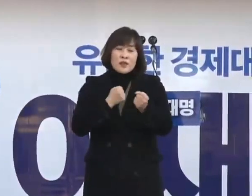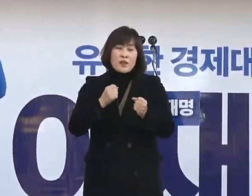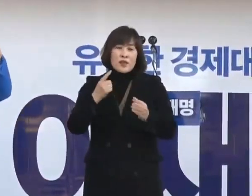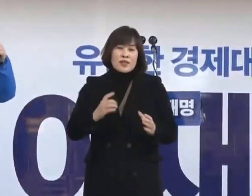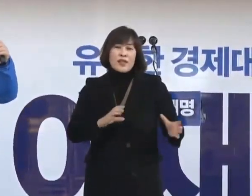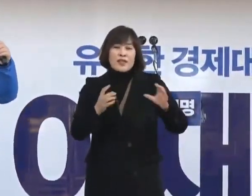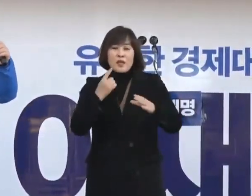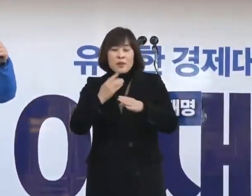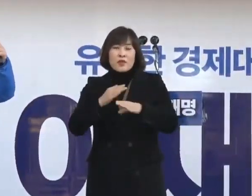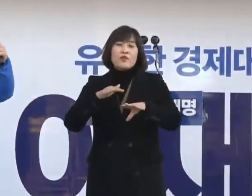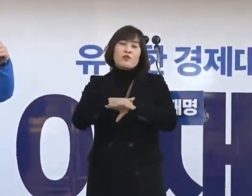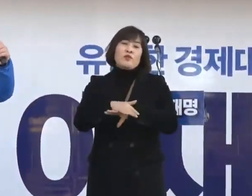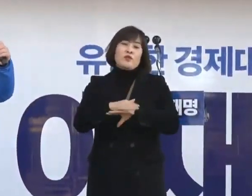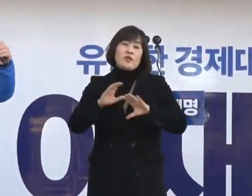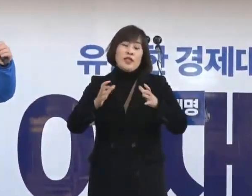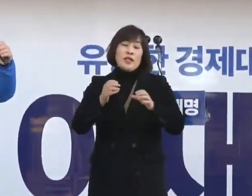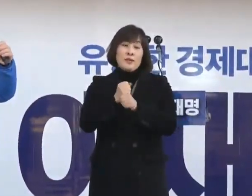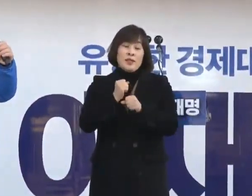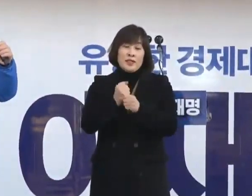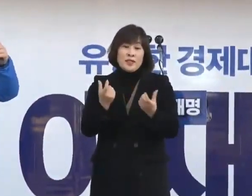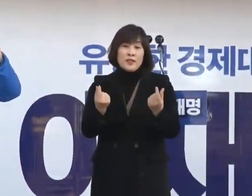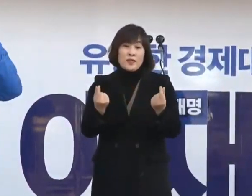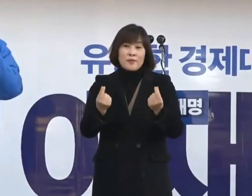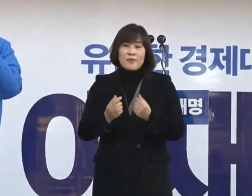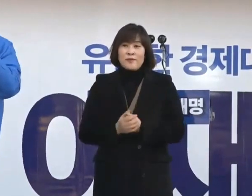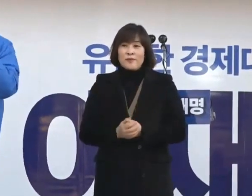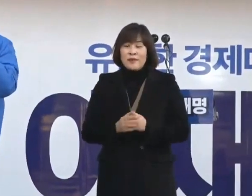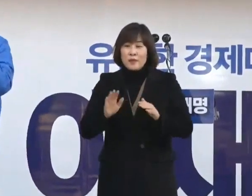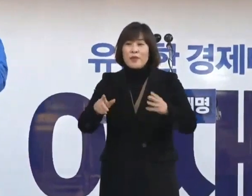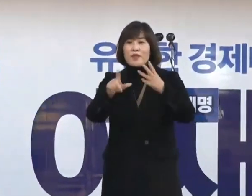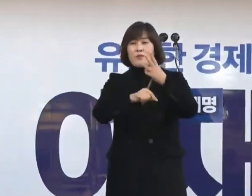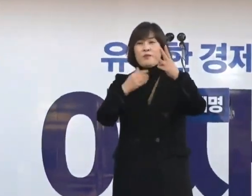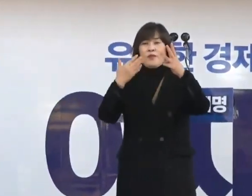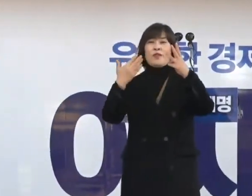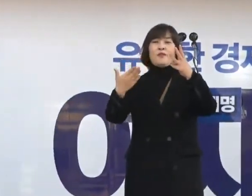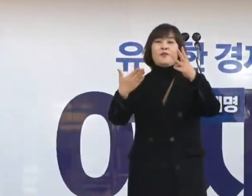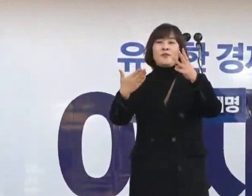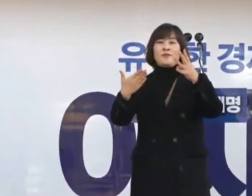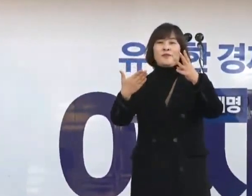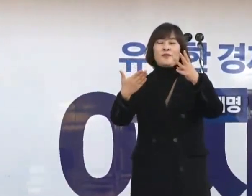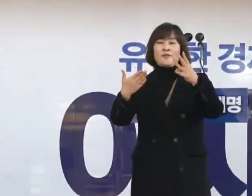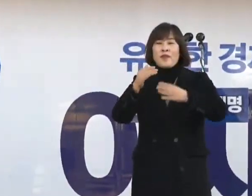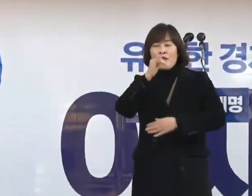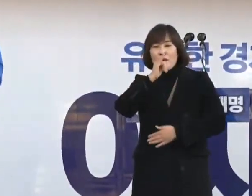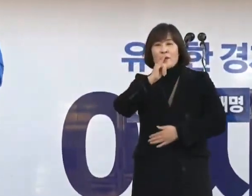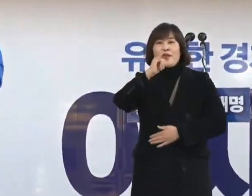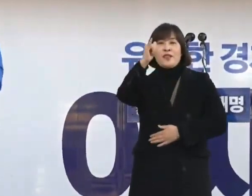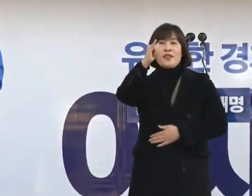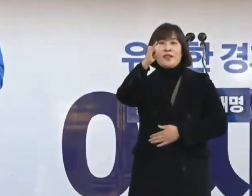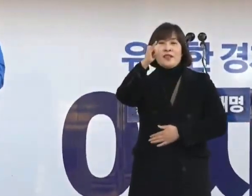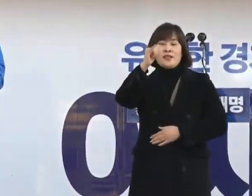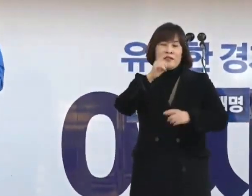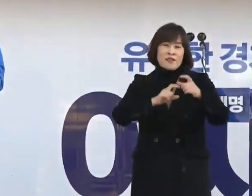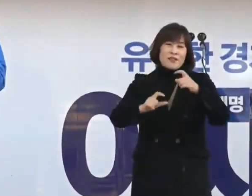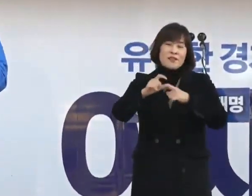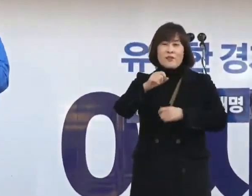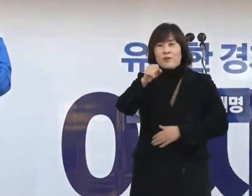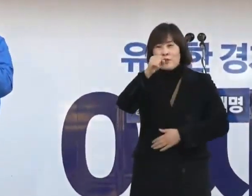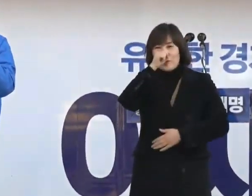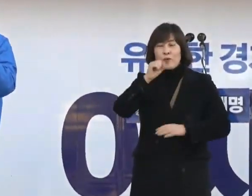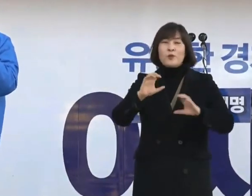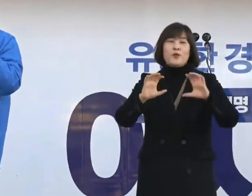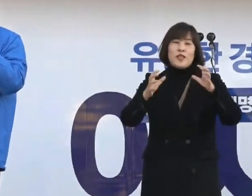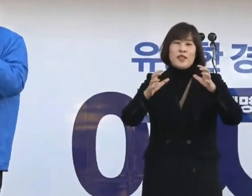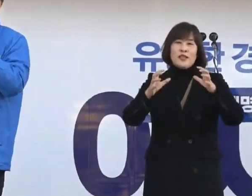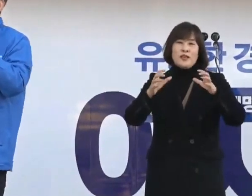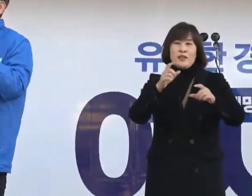국가 민주공화국을 만들었던 것처럼 이번 3월 9일에도 위대한 더 나은